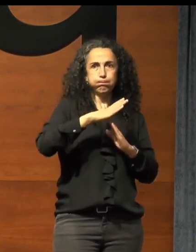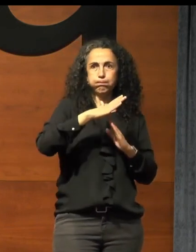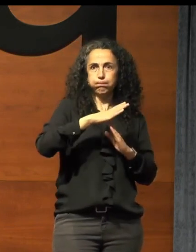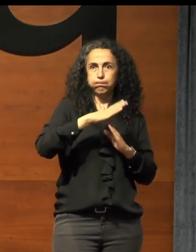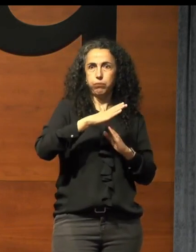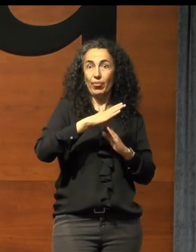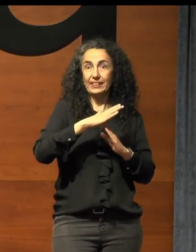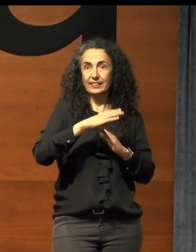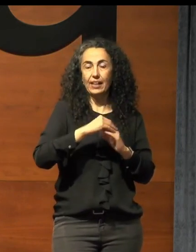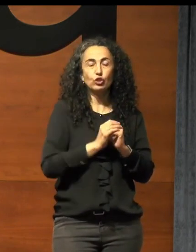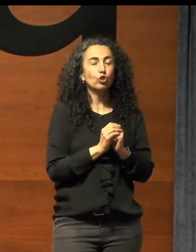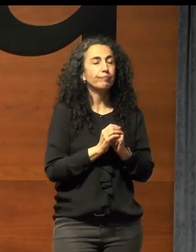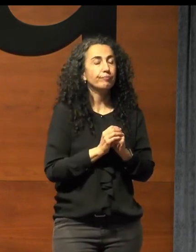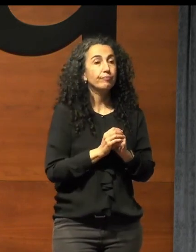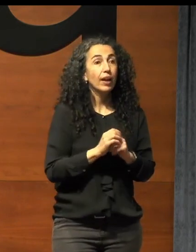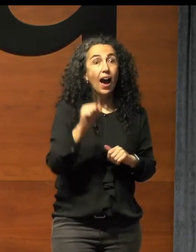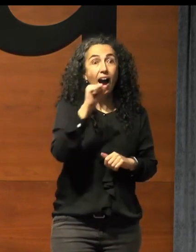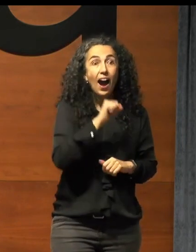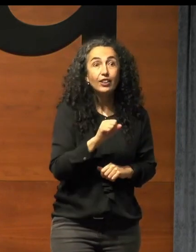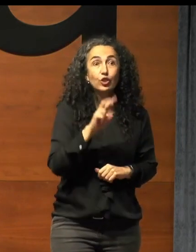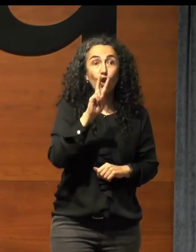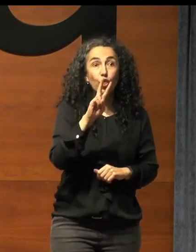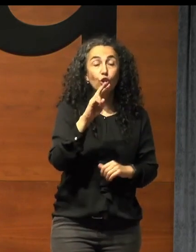produjo un parón o un descanso de 3 años,